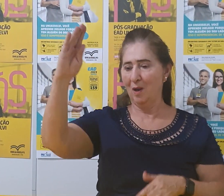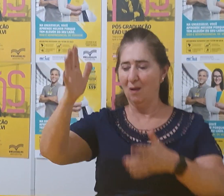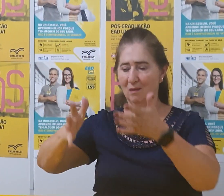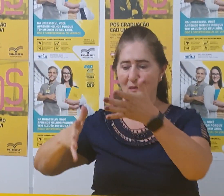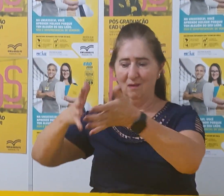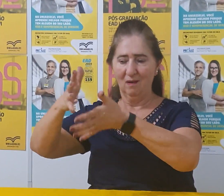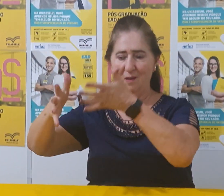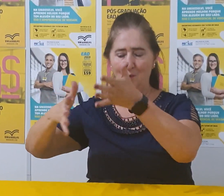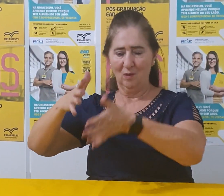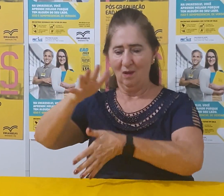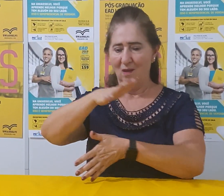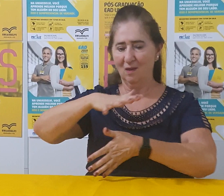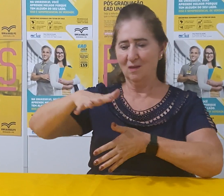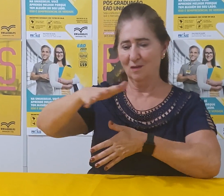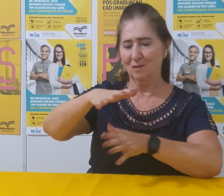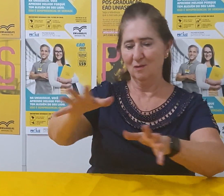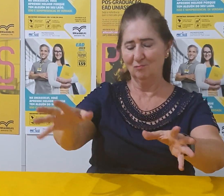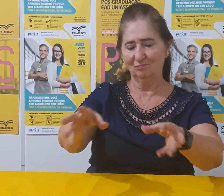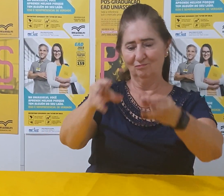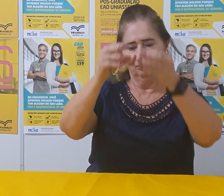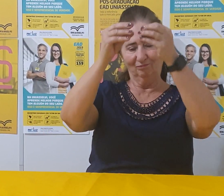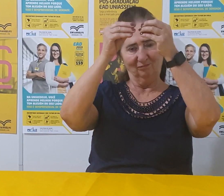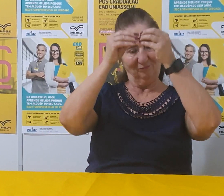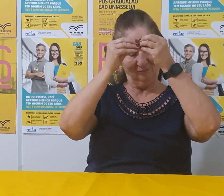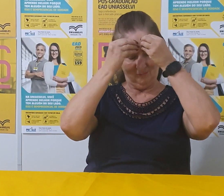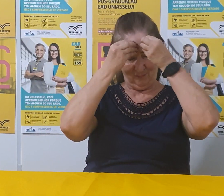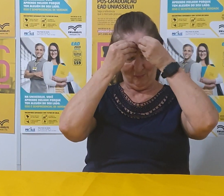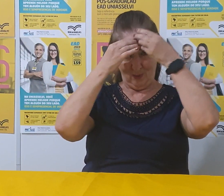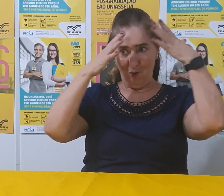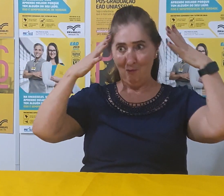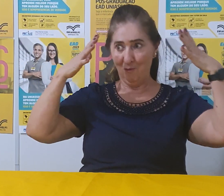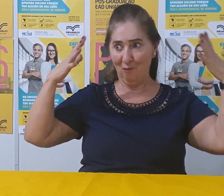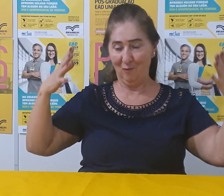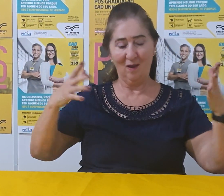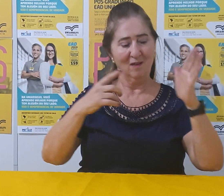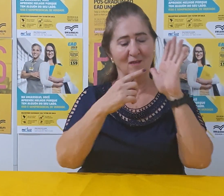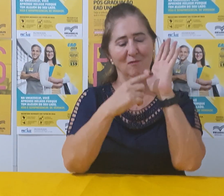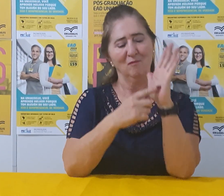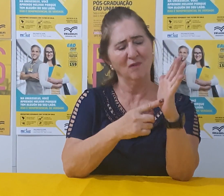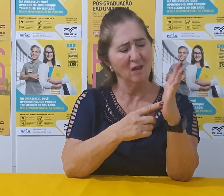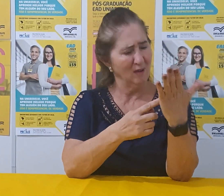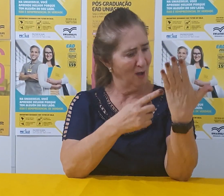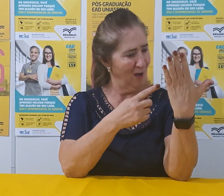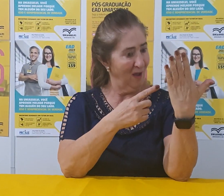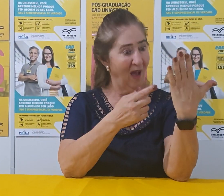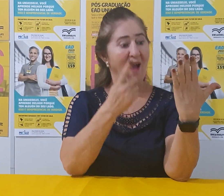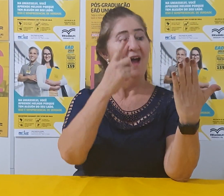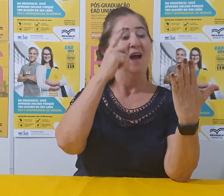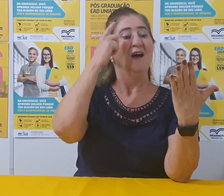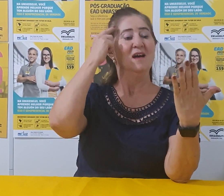sinais, caracteriza-se por usar o espaço e a imagem como bases para a comunicação.